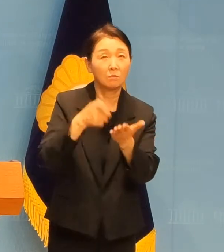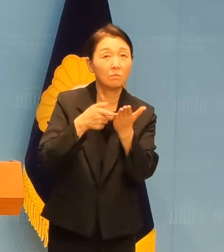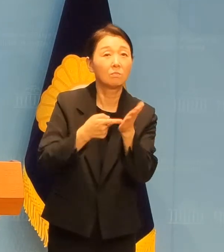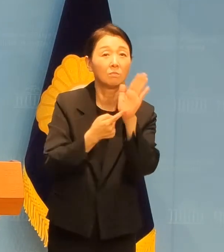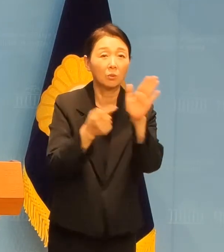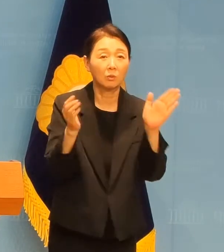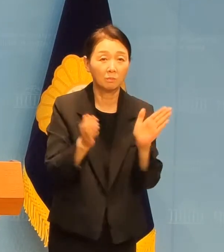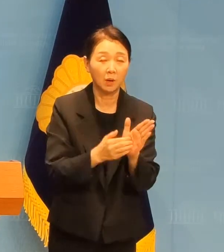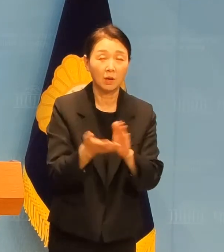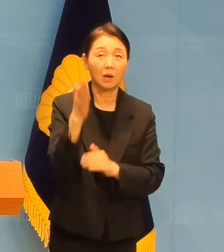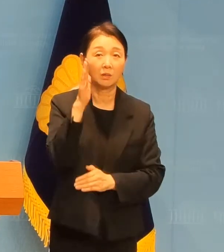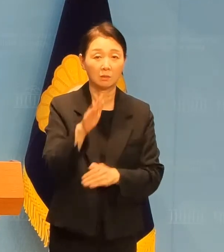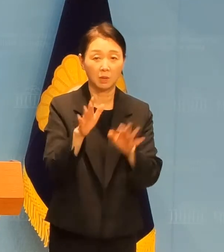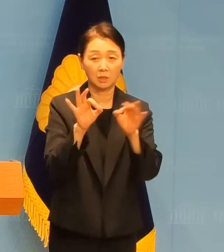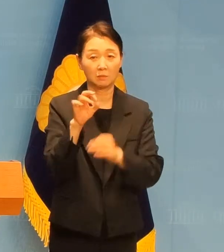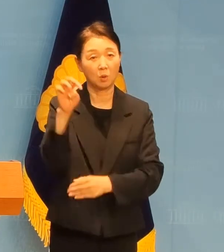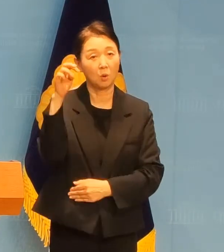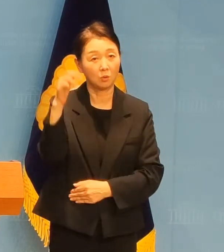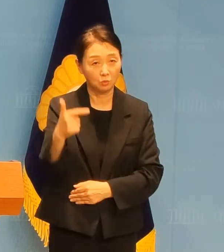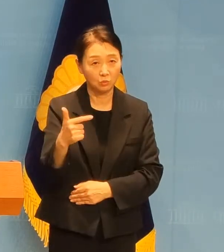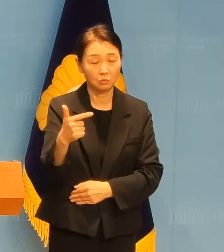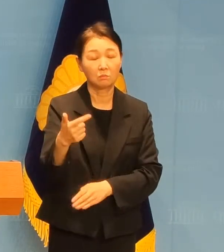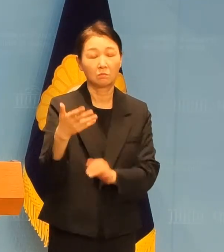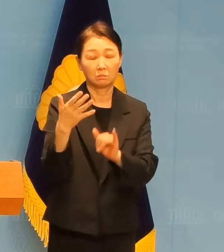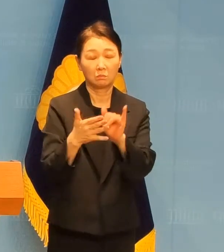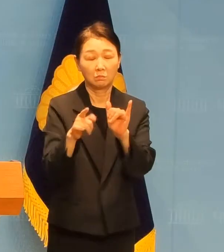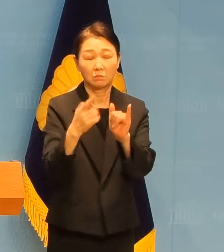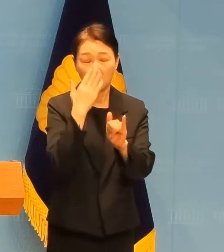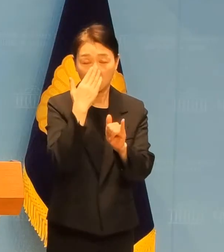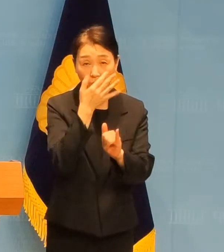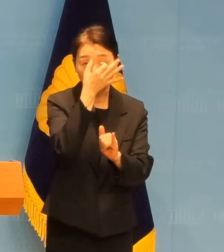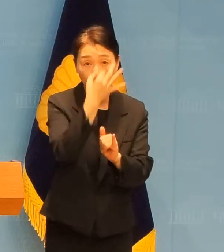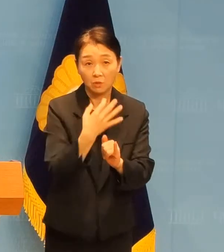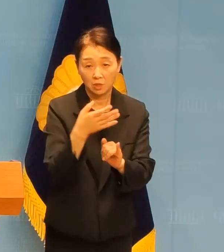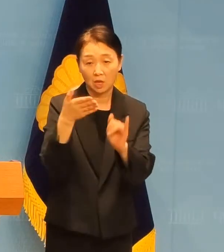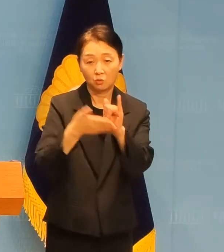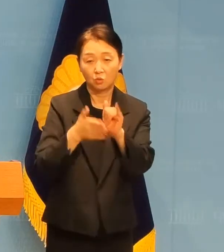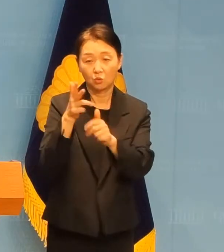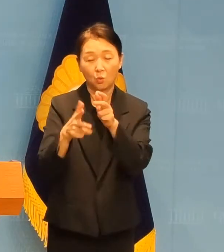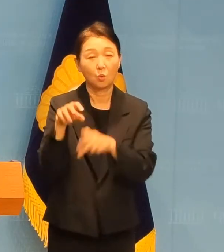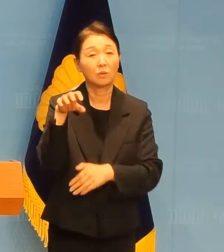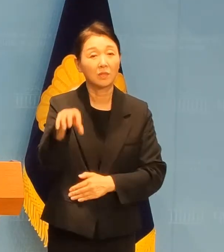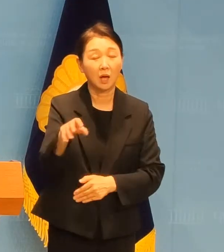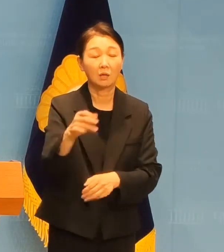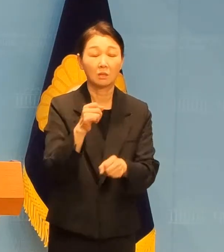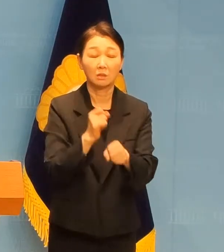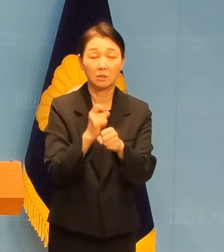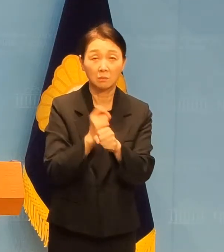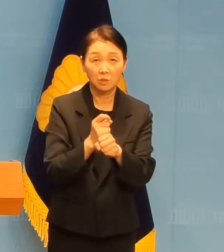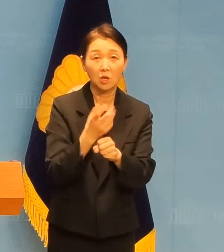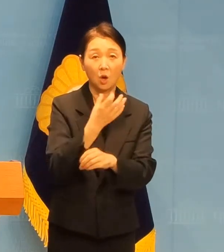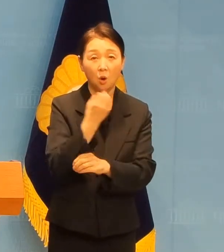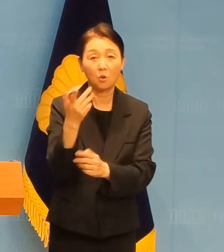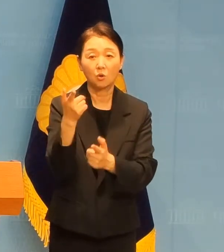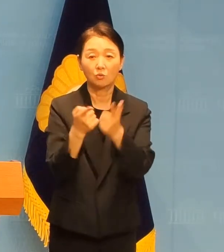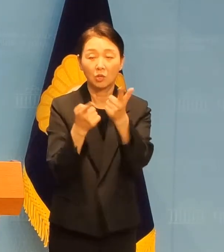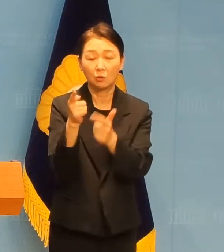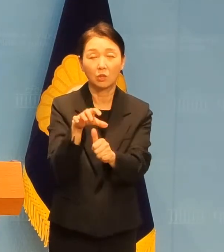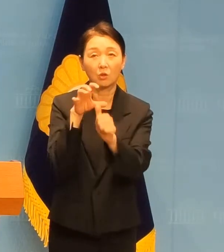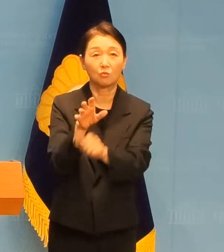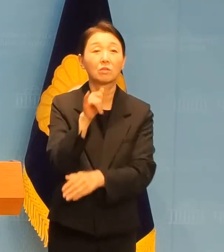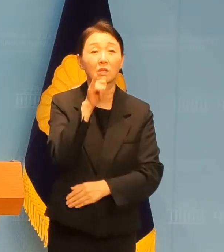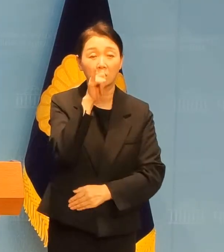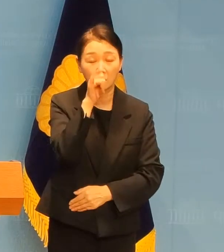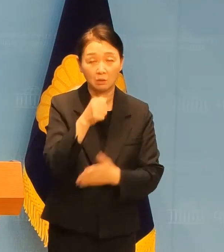보도하였습니다. 그러나 김어준 씨가 운영하는 김어준의 겸손은 힘들다 뉴스공장은 이미 언론중재위원회의 규제를 받고 있는